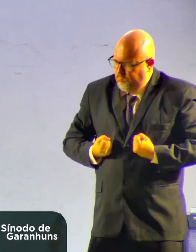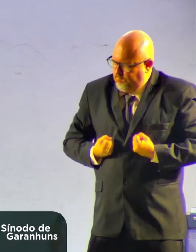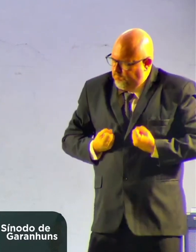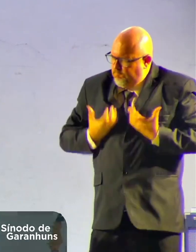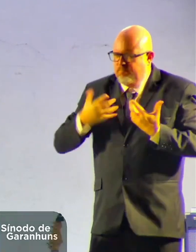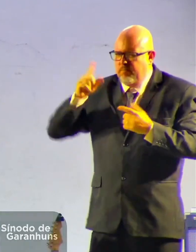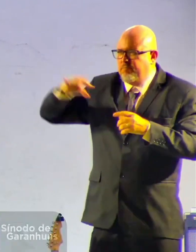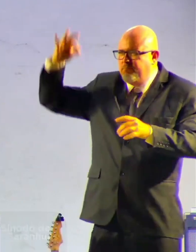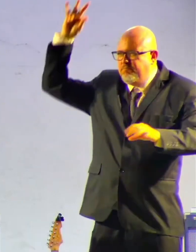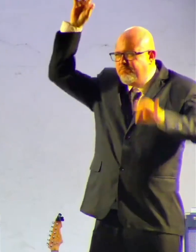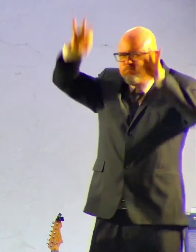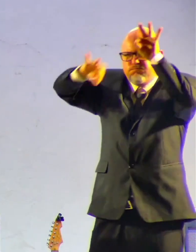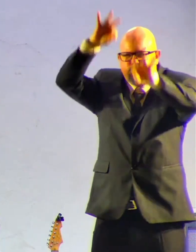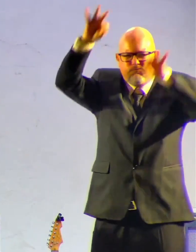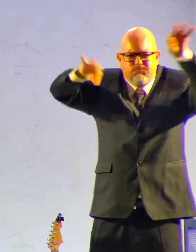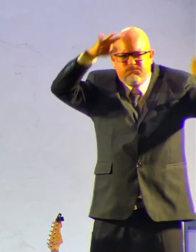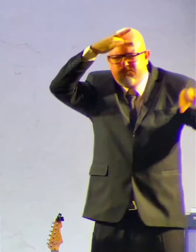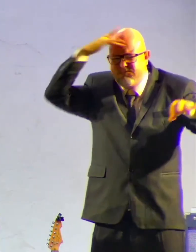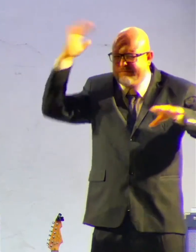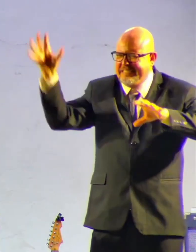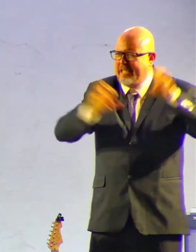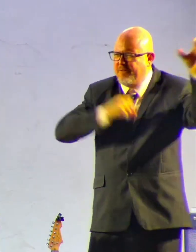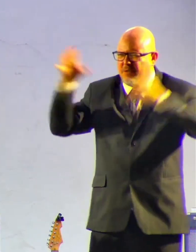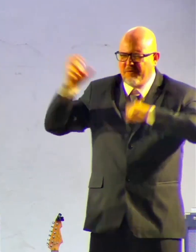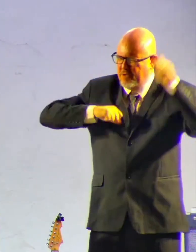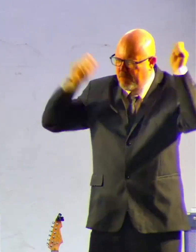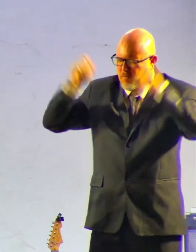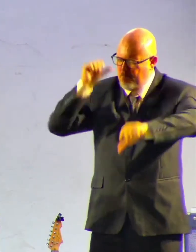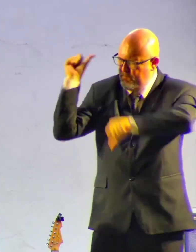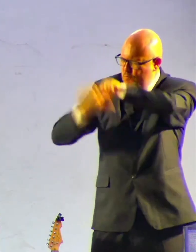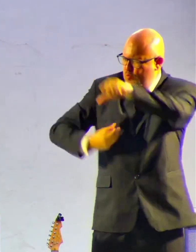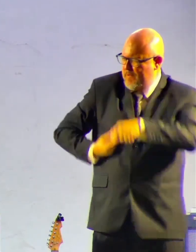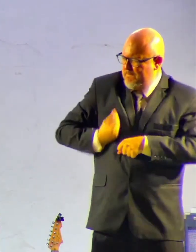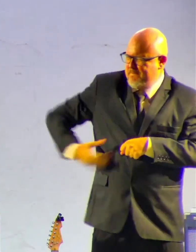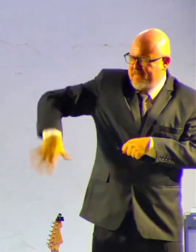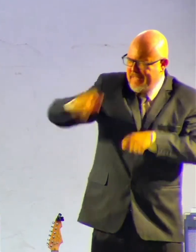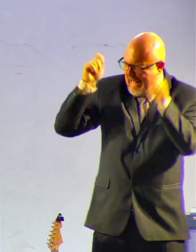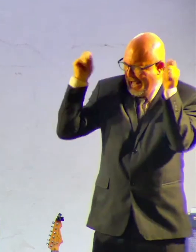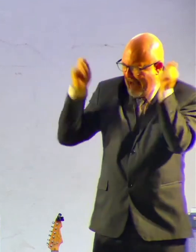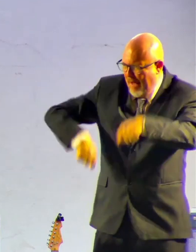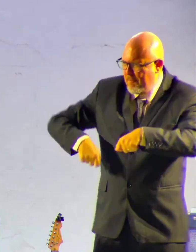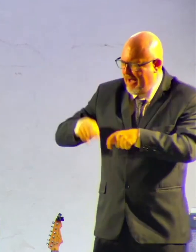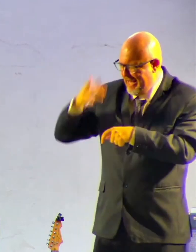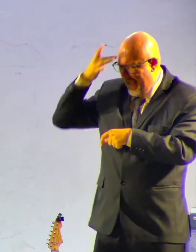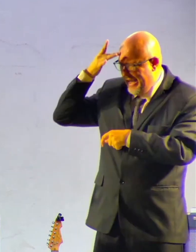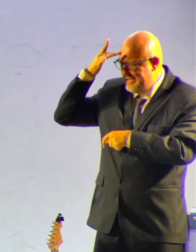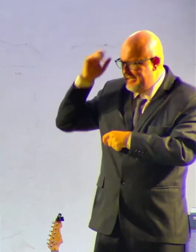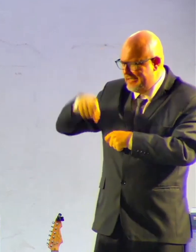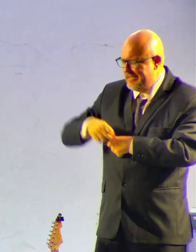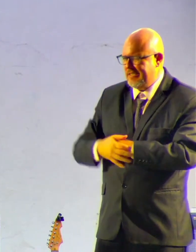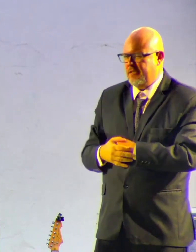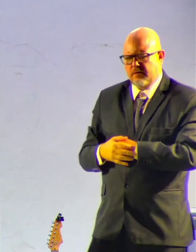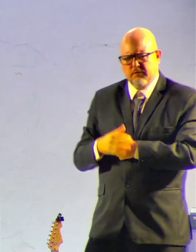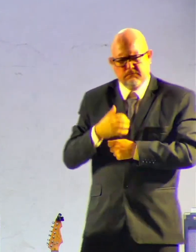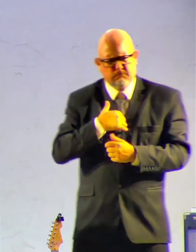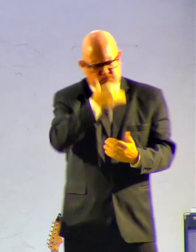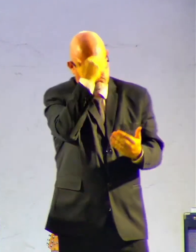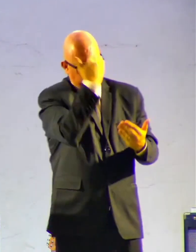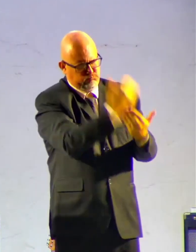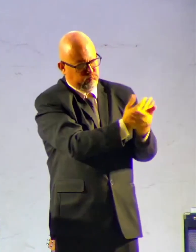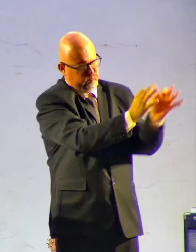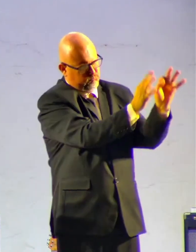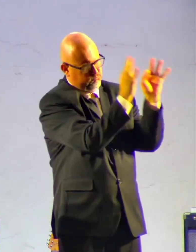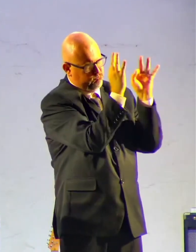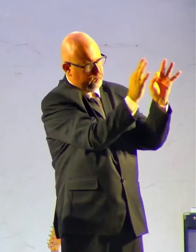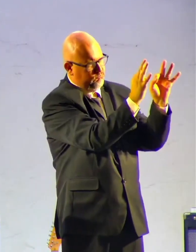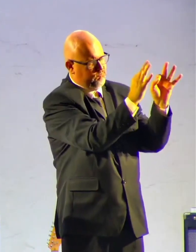igreja, uma cidade, uma nação? Eu respondi para ela: eu creio